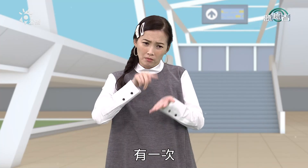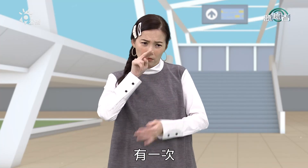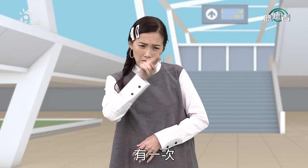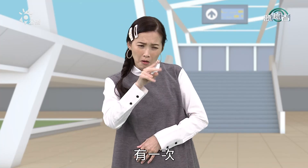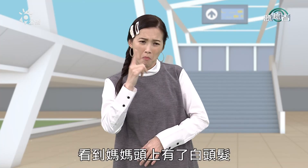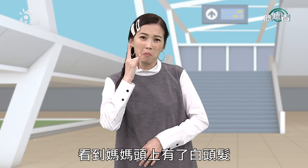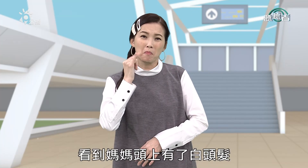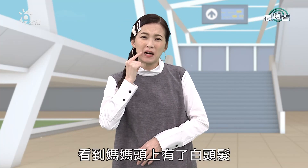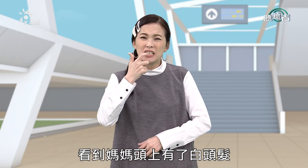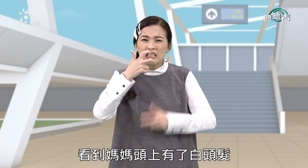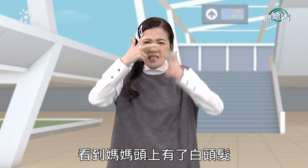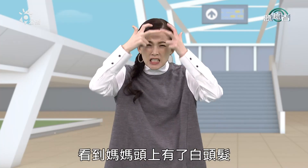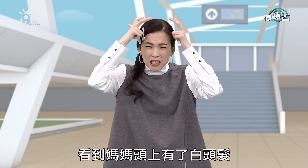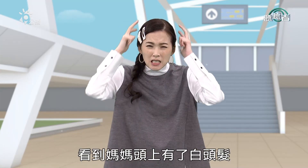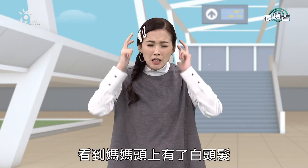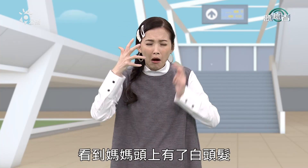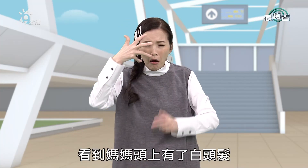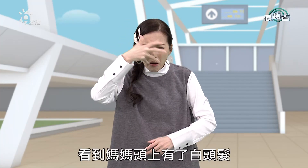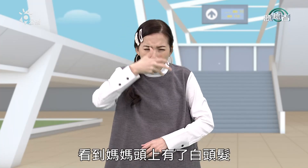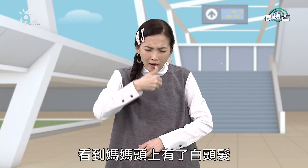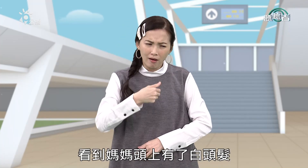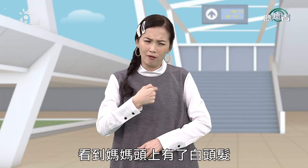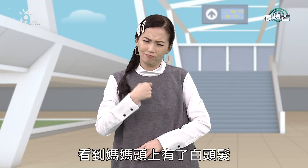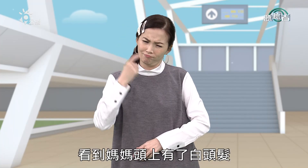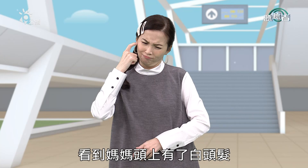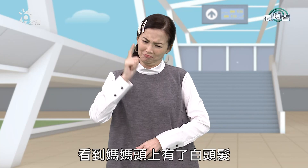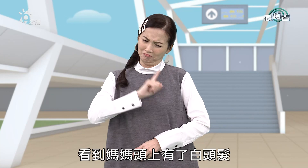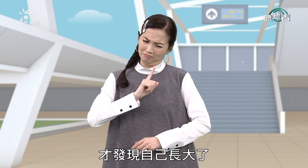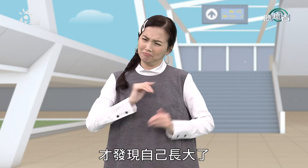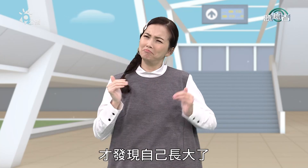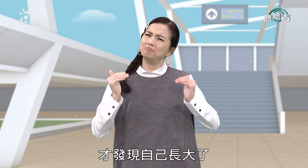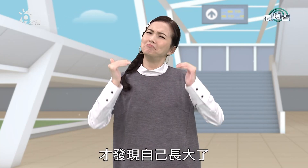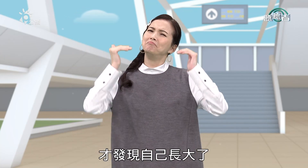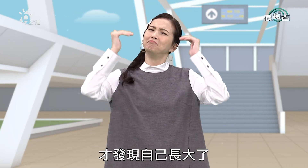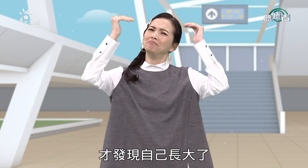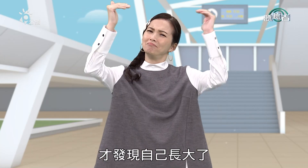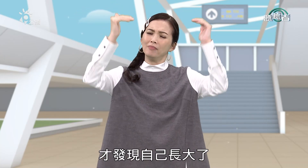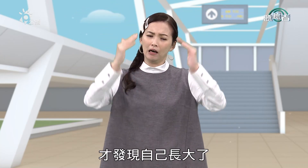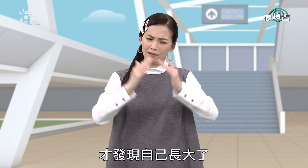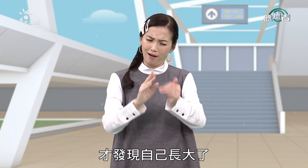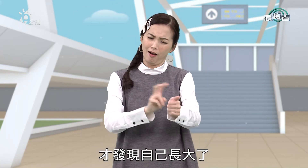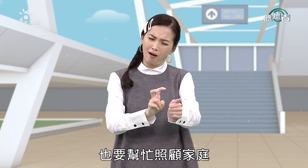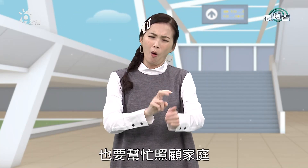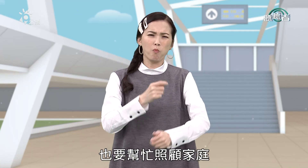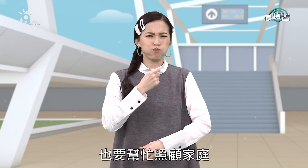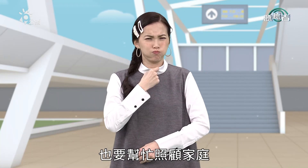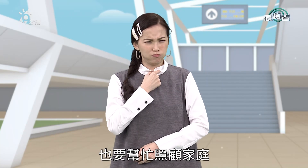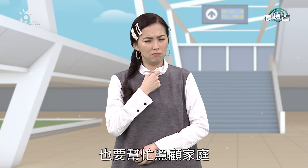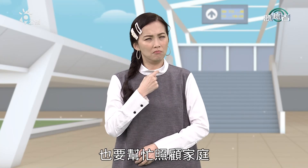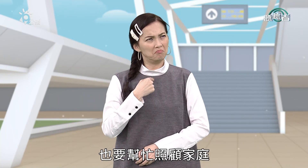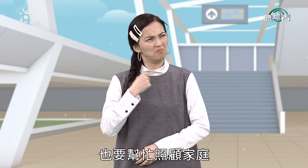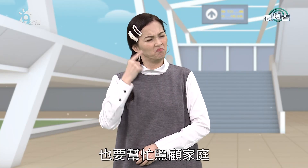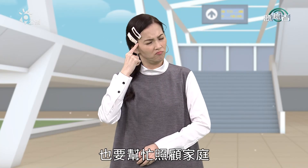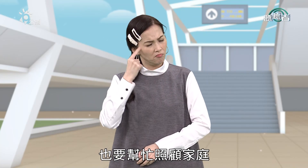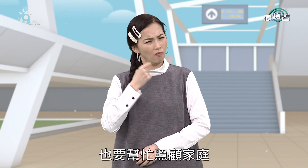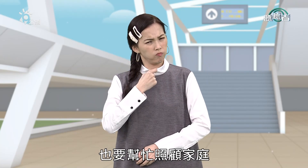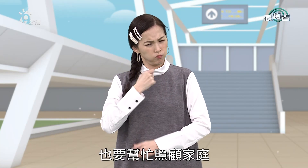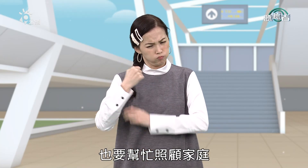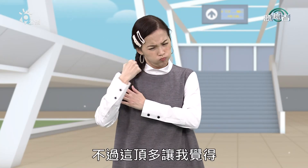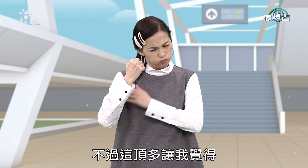呢，看到妈妈头上有了白头发，才发现自己长大了，也要帮忙照顾家庭。不